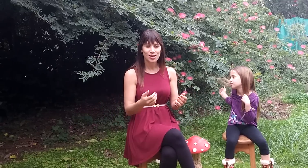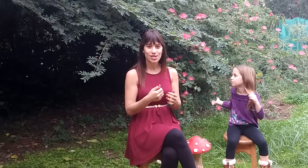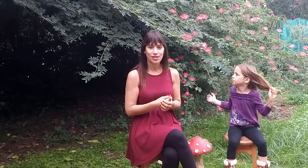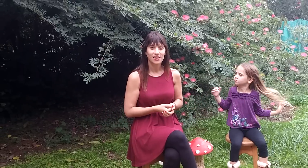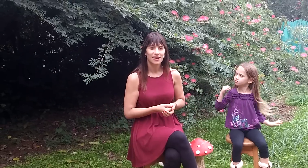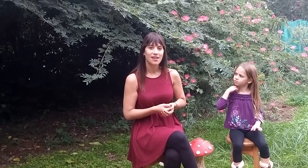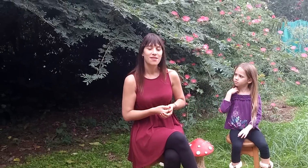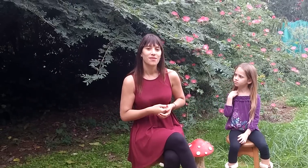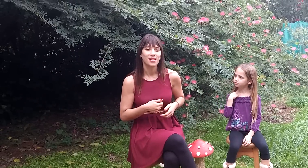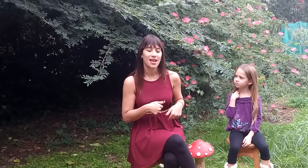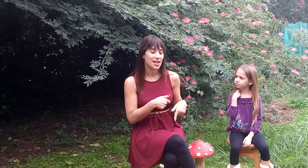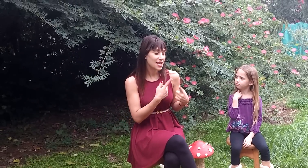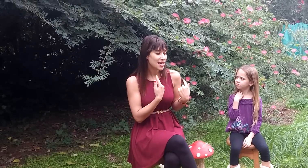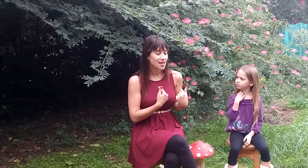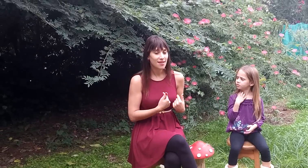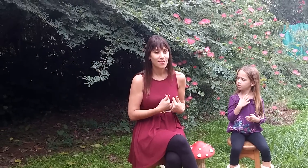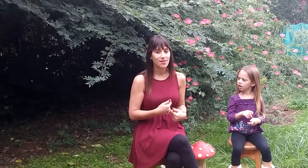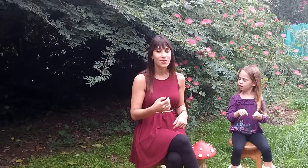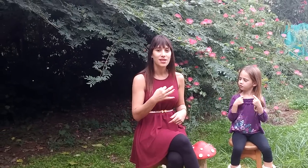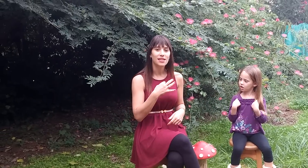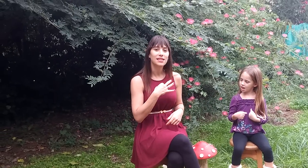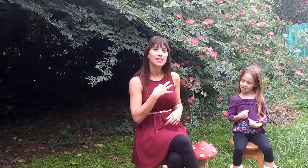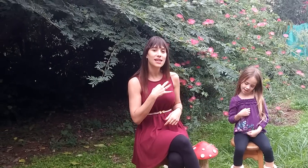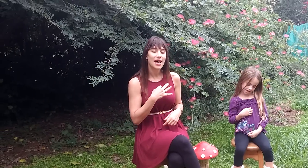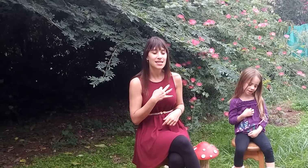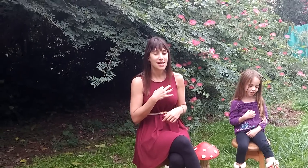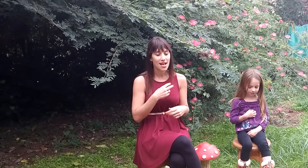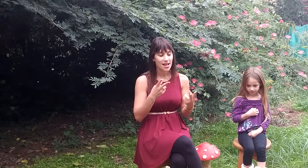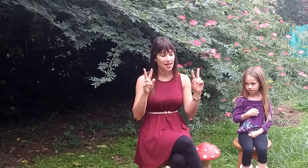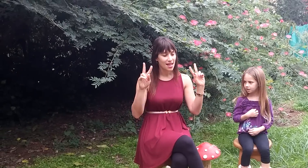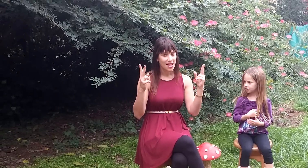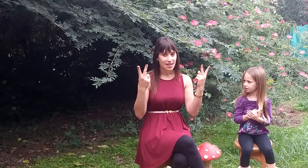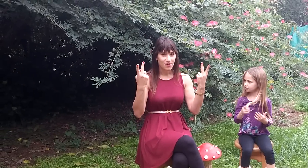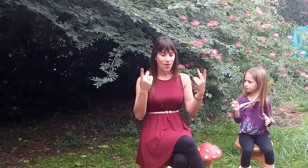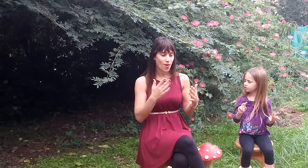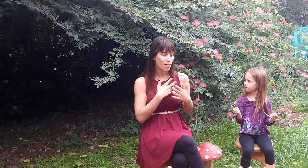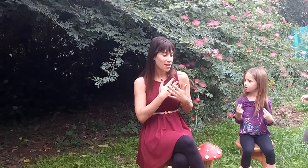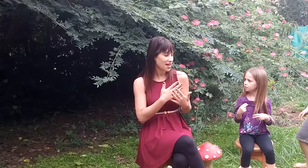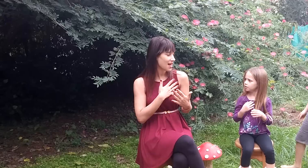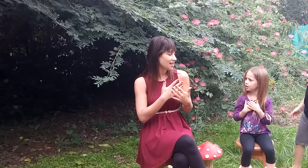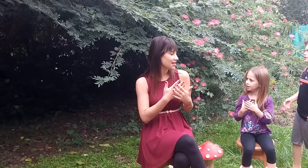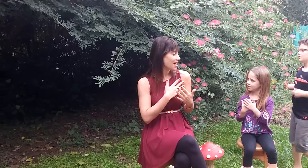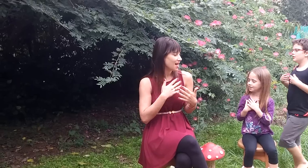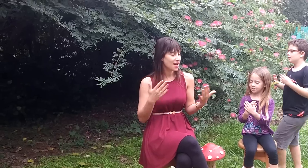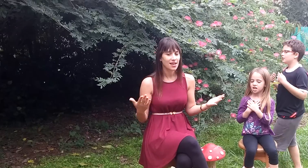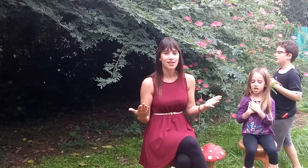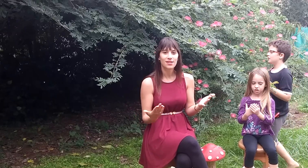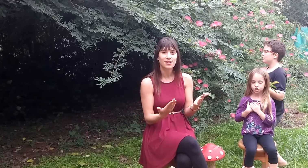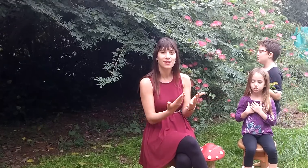נואש והלב שלי חזר לפעור מחדש